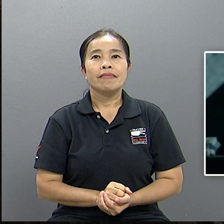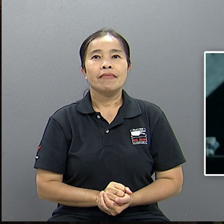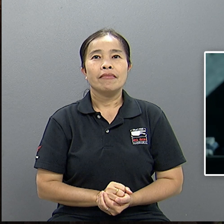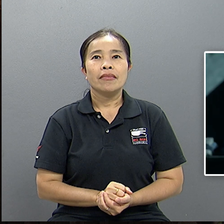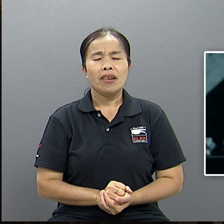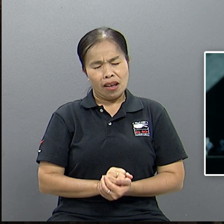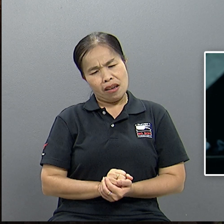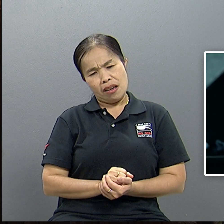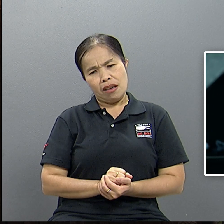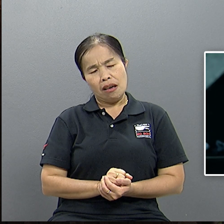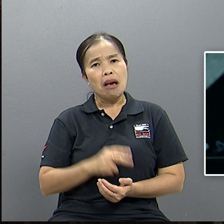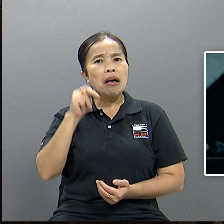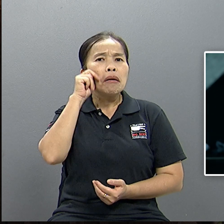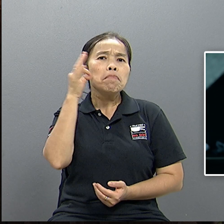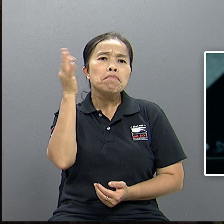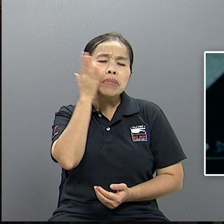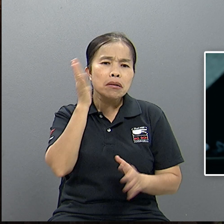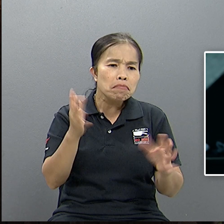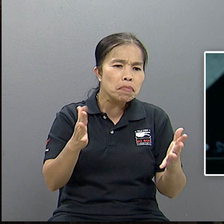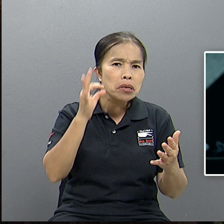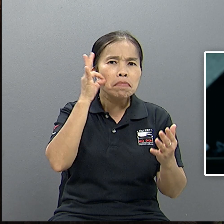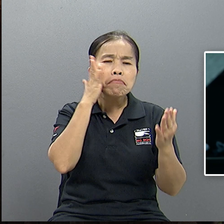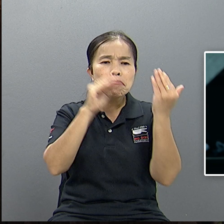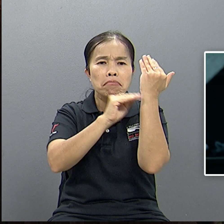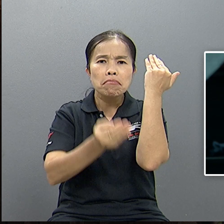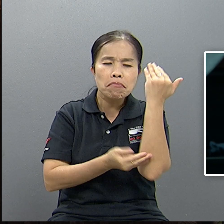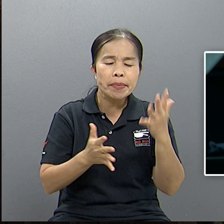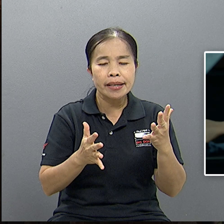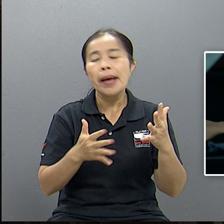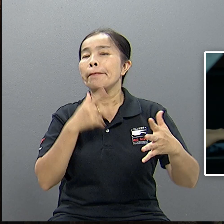ขาดแต่น้ำผึ้งไม่เป็นไร